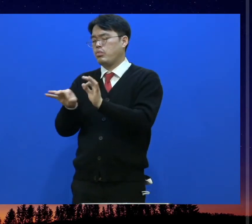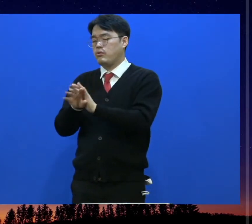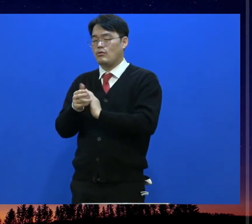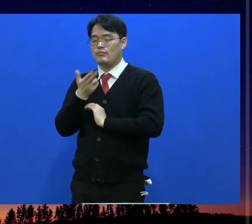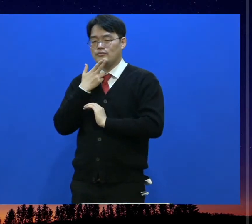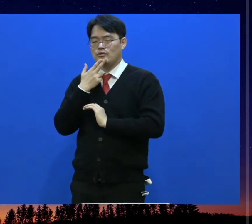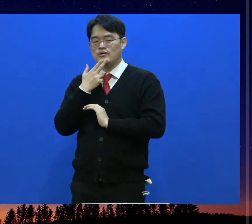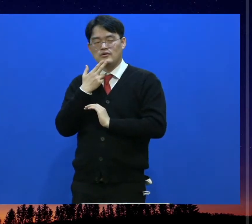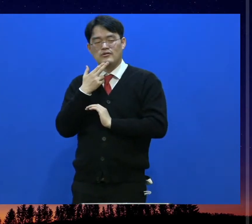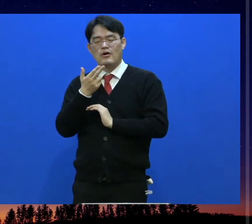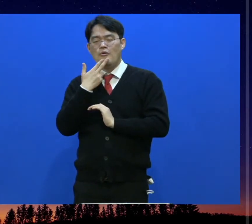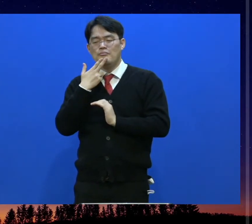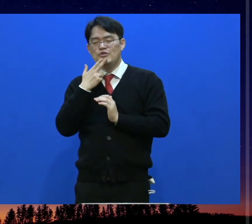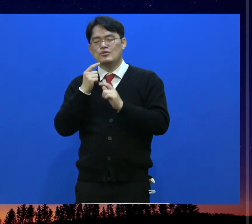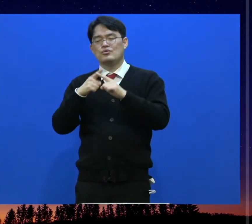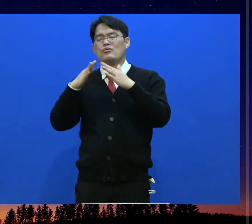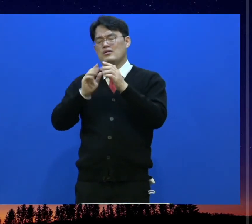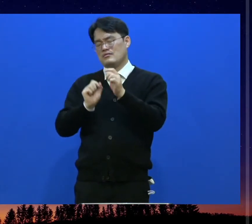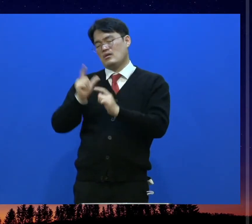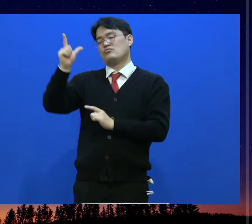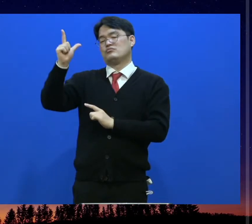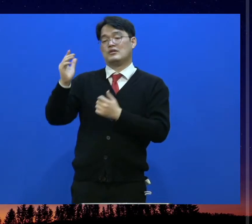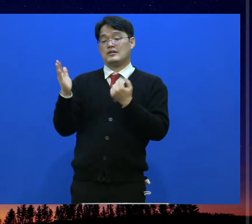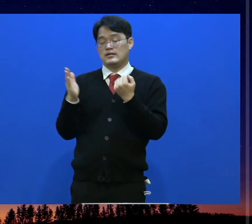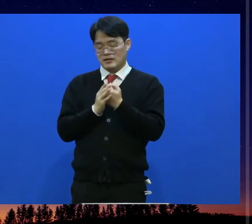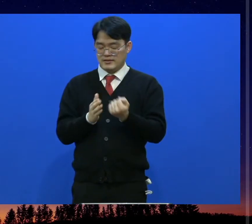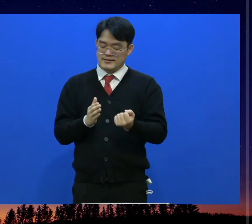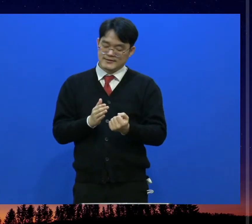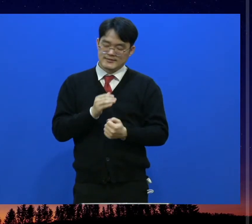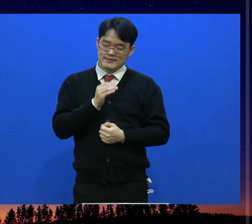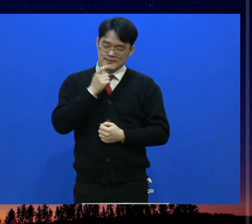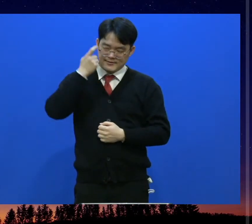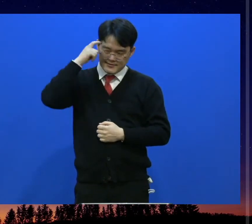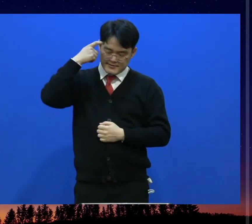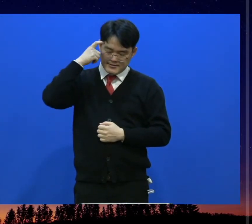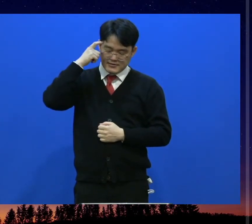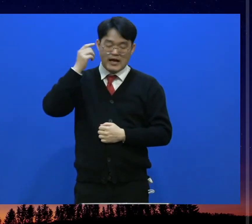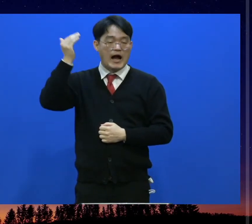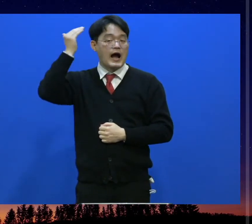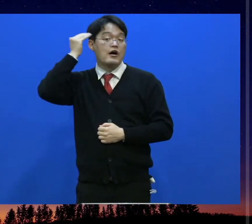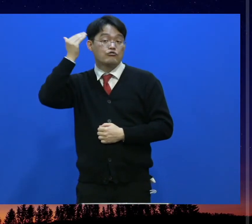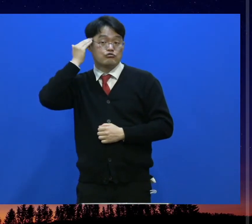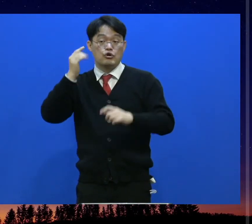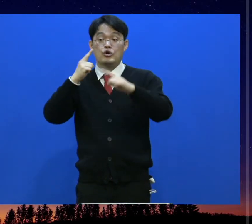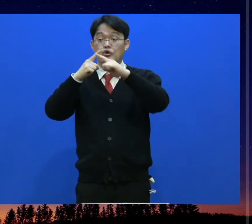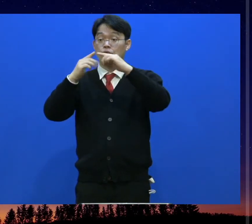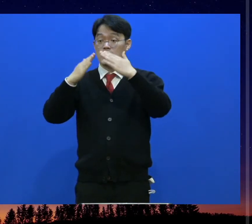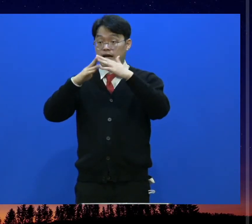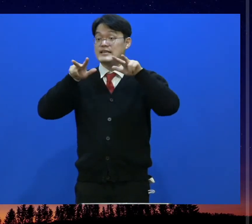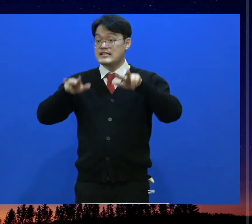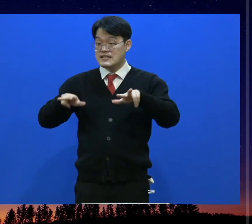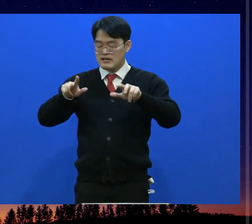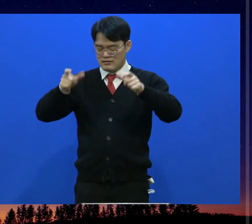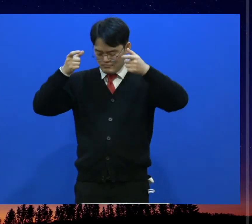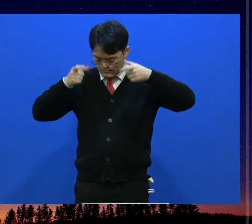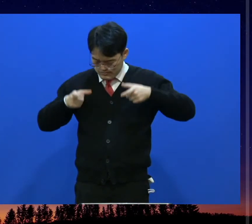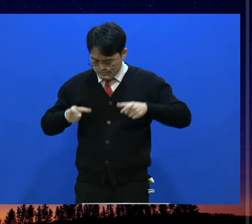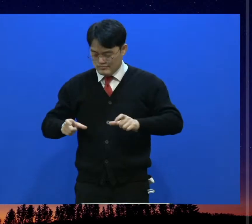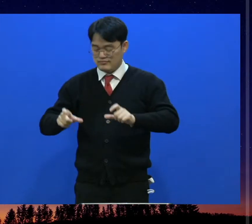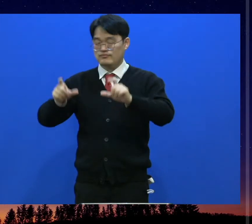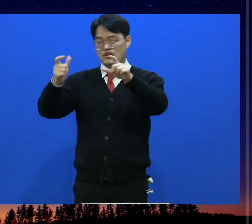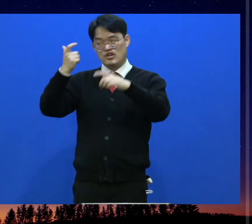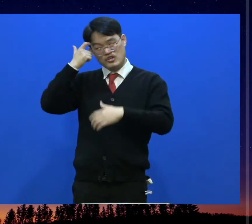교회들이 많습니다. 그래서 이게 좀 더 한국 교회가 철야에 좀 영성으로 좀 야성이 있어야